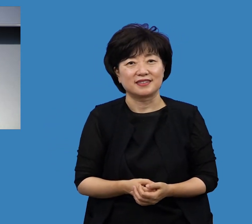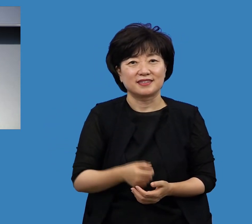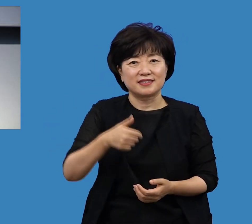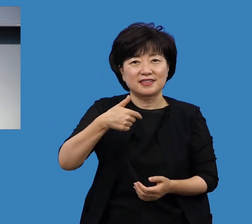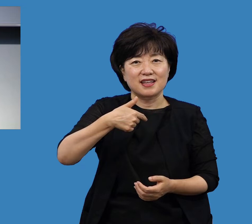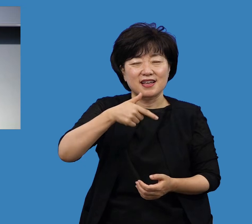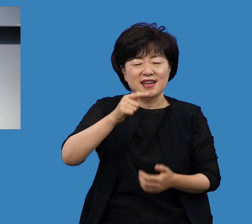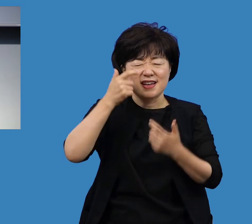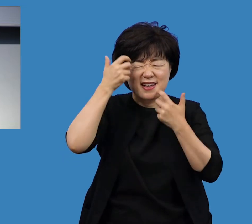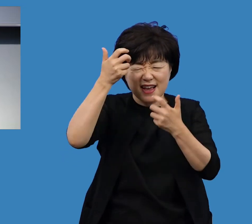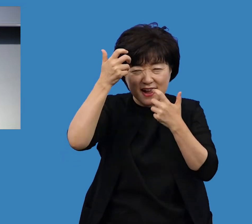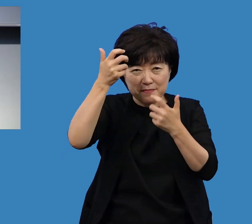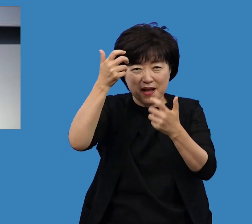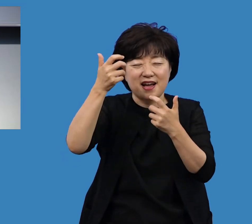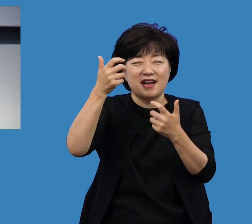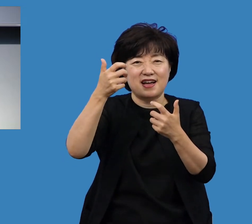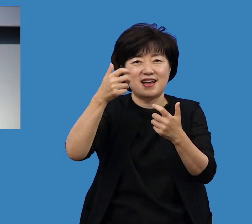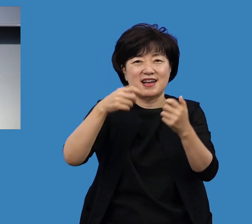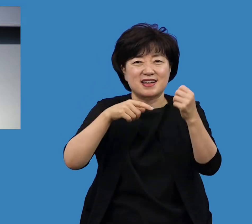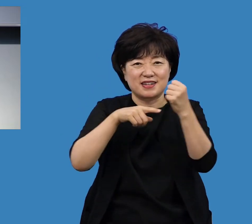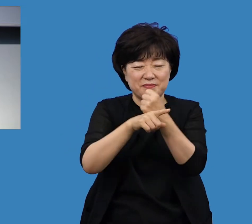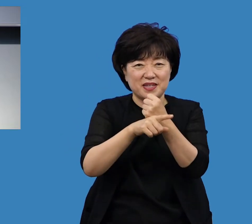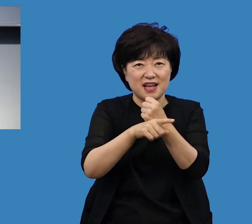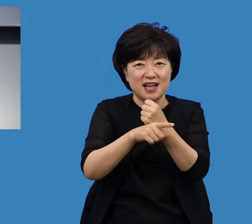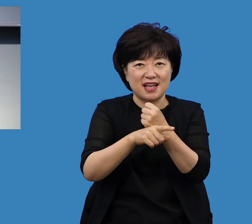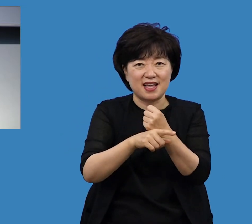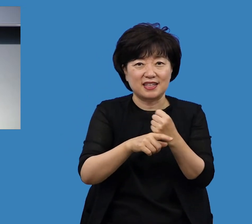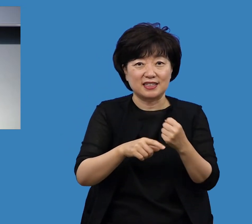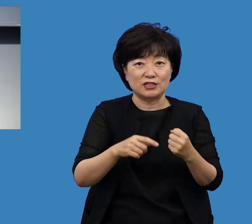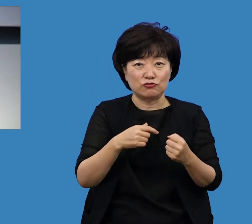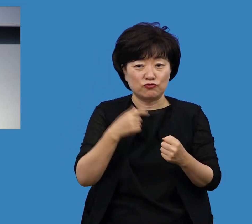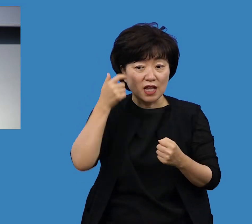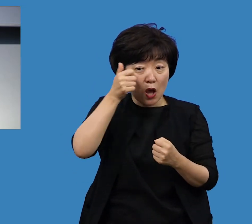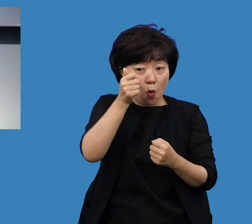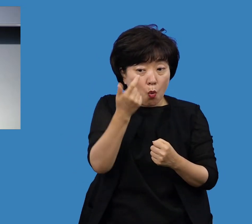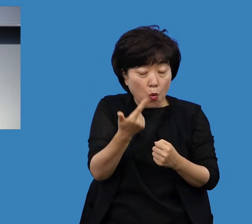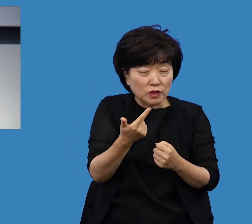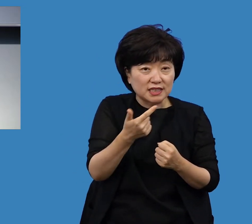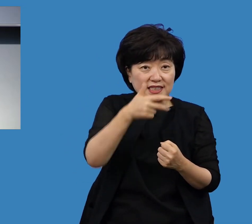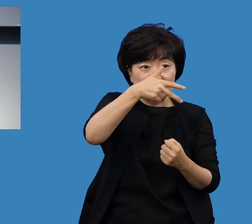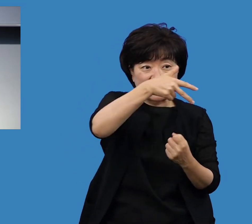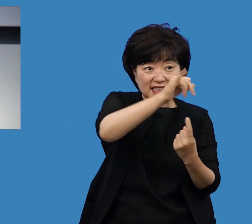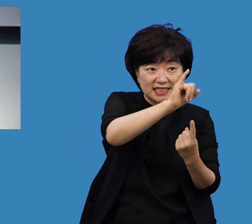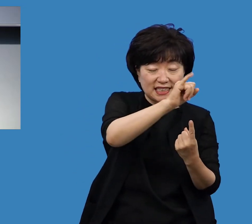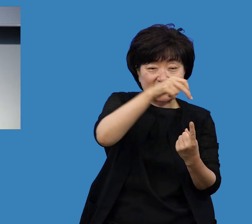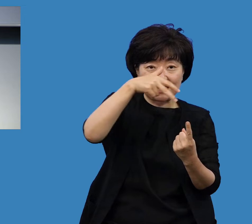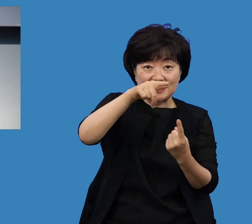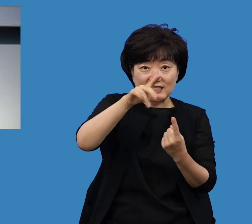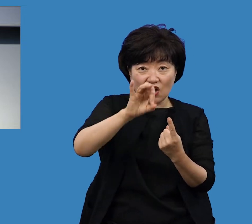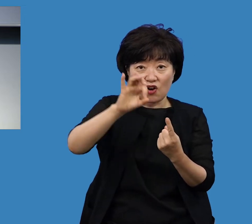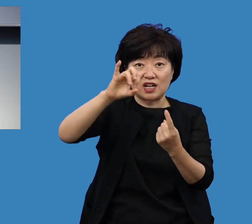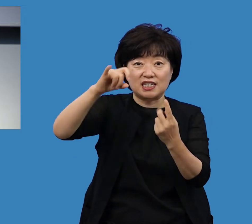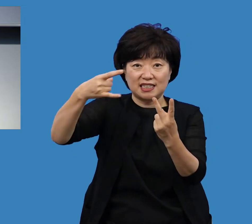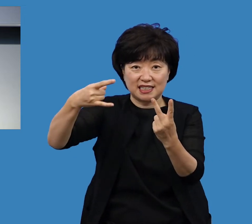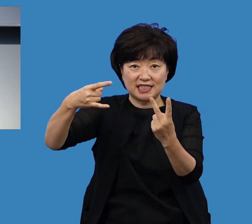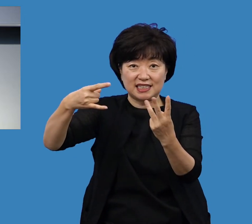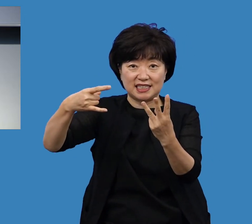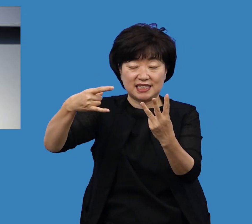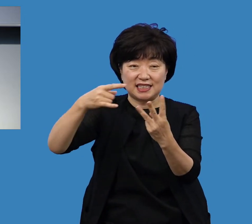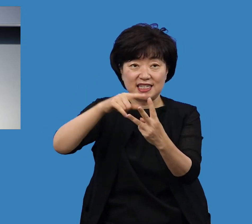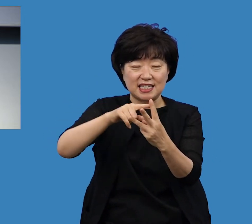갈망과 의미가 우리 혼이라고 하는 건 지정의잖아요. 우리의 지를 자극해서 찾고